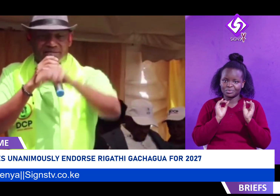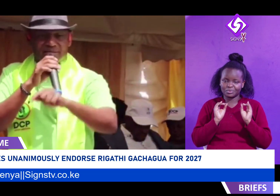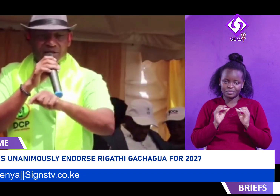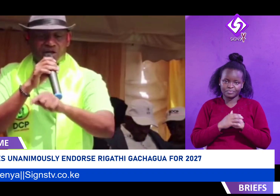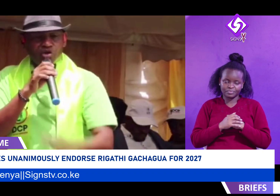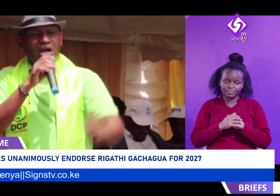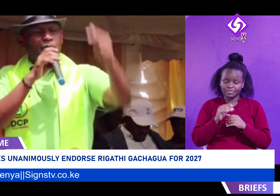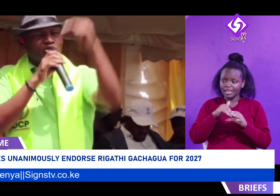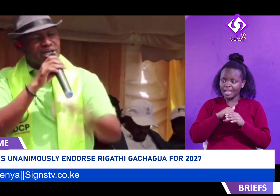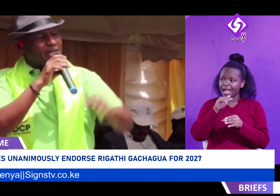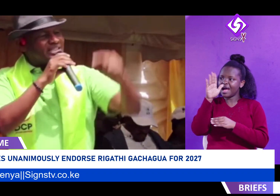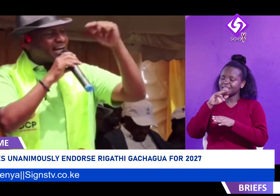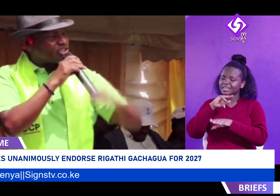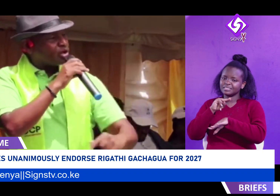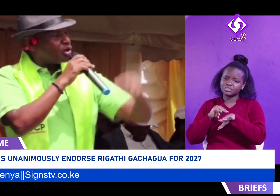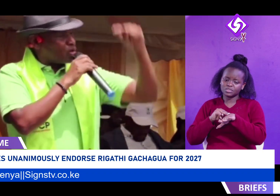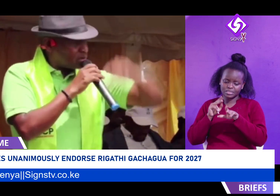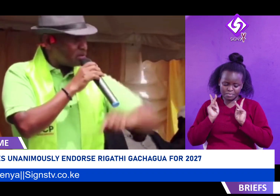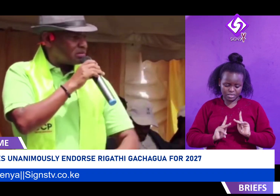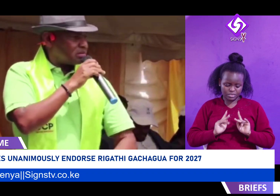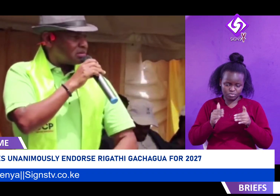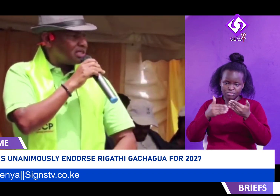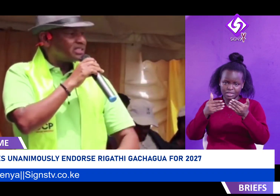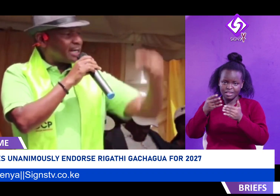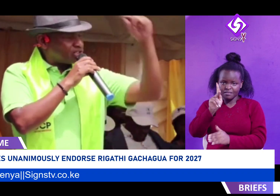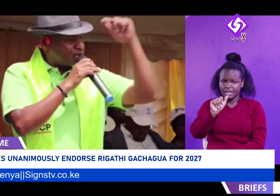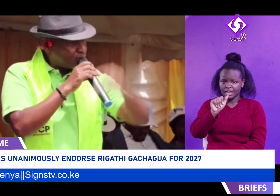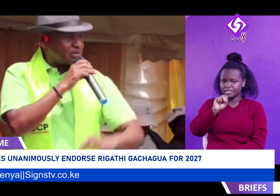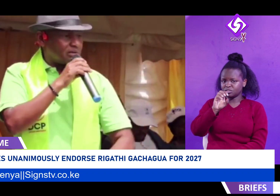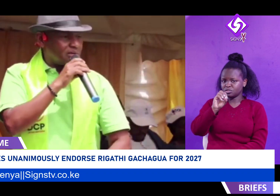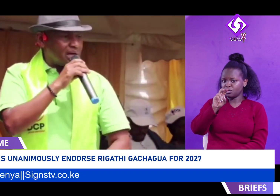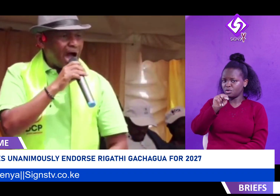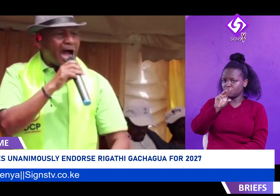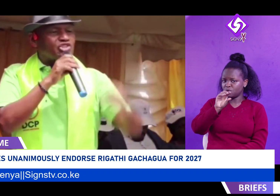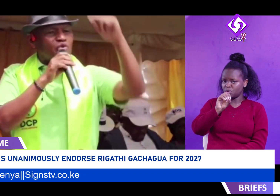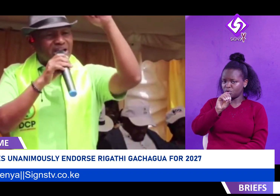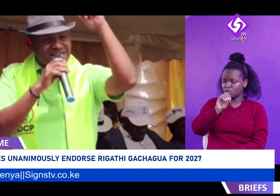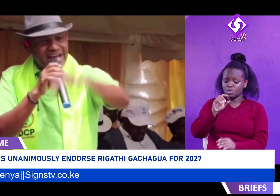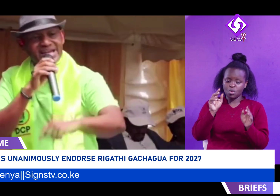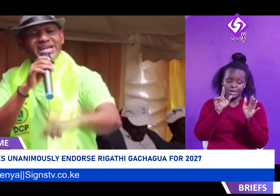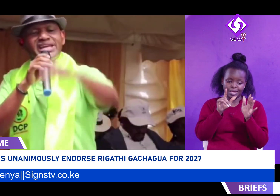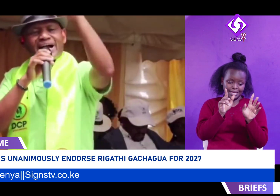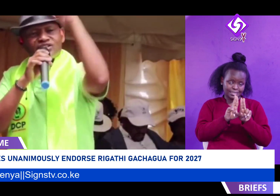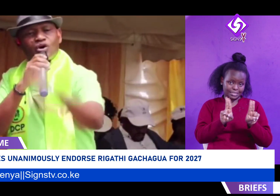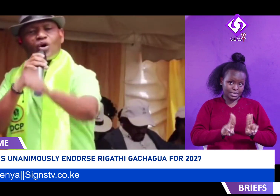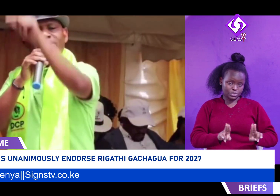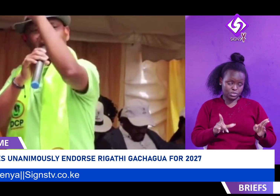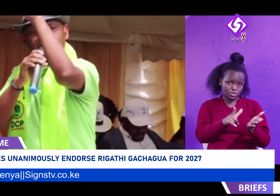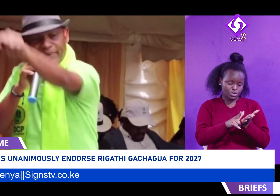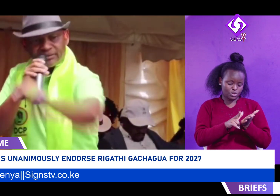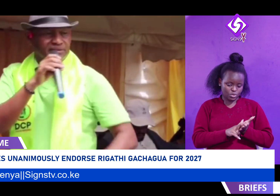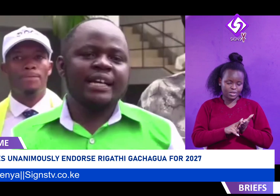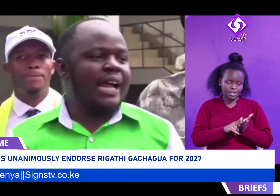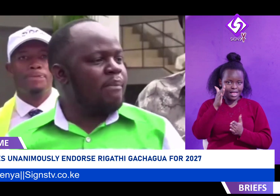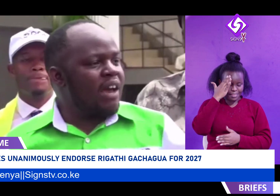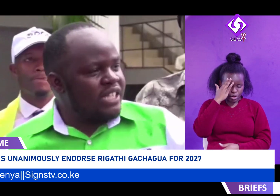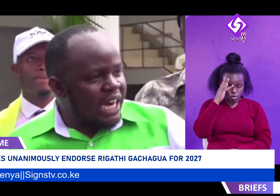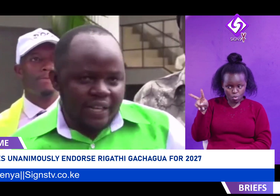za nje, yule mtu atapatia Kasongo loan, international loan, ajue ni yeye na Kasongo